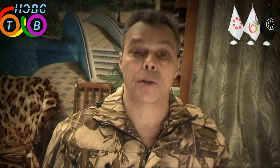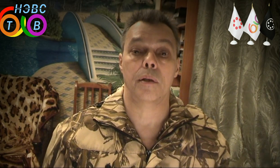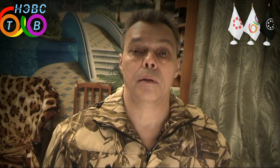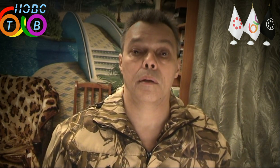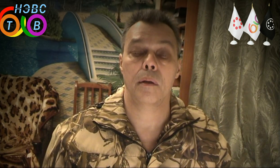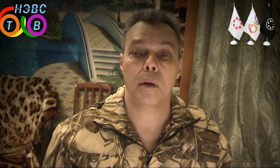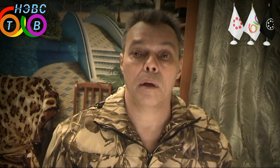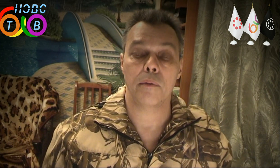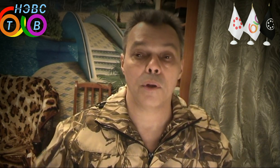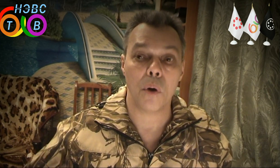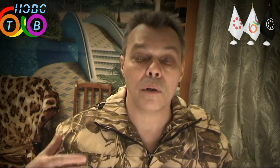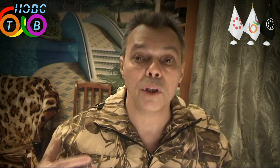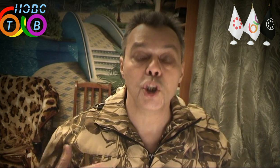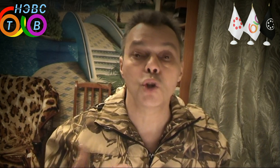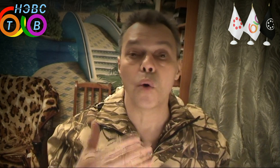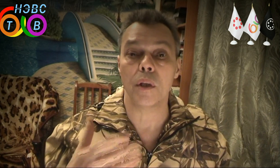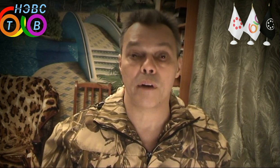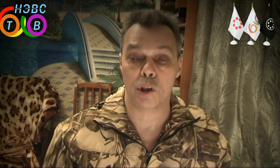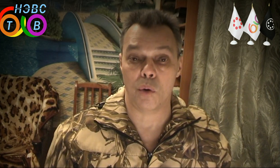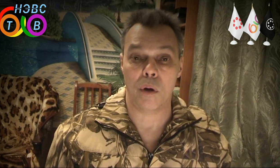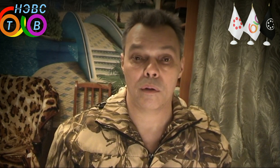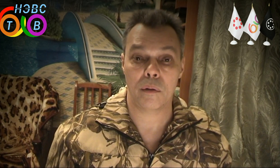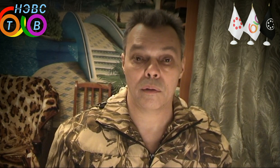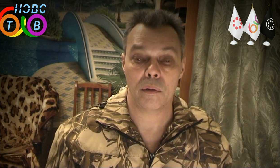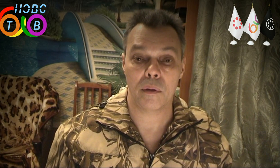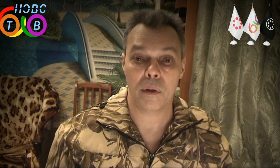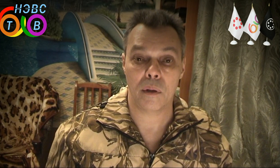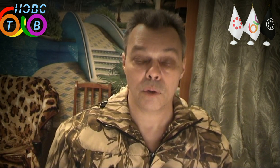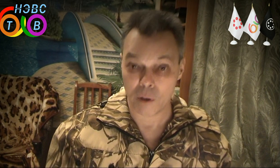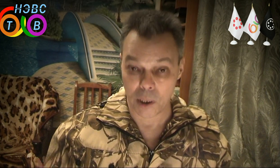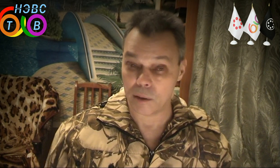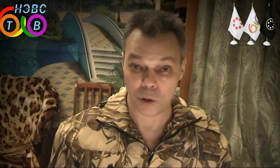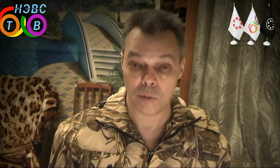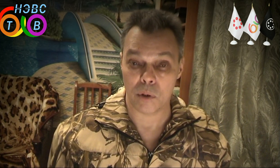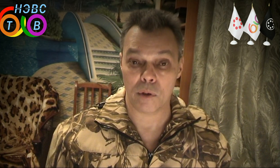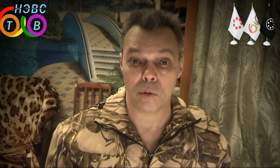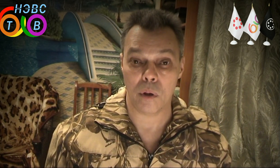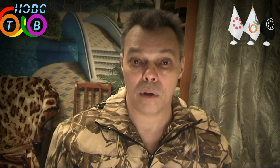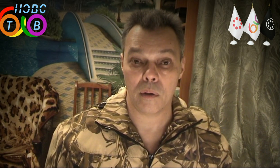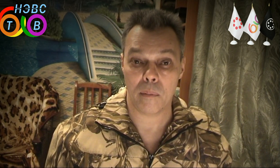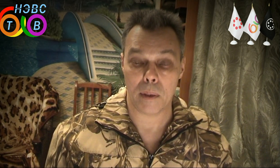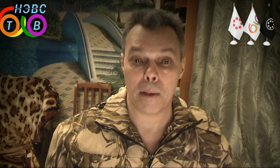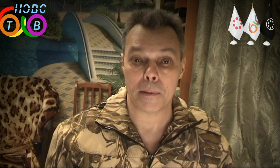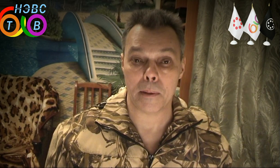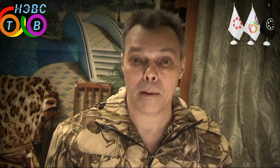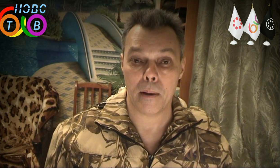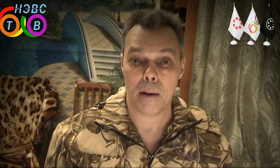энергетически в нее ничто не вошло. Ну, совершенно ничего не вошло. Понимаете, да?